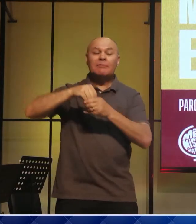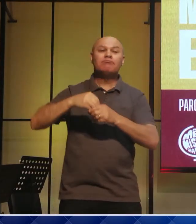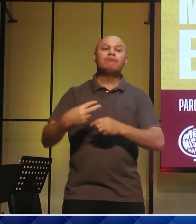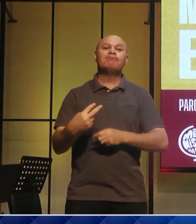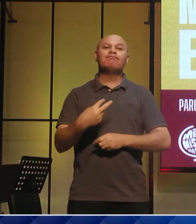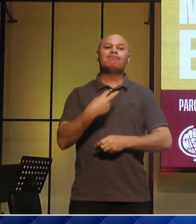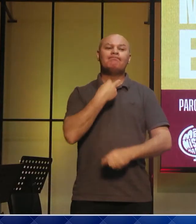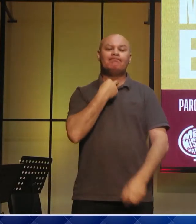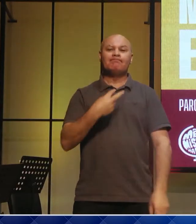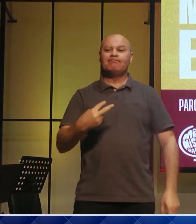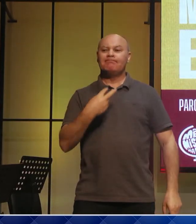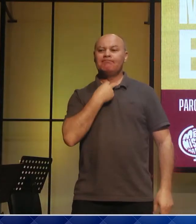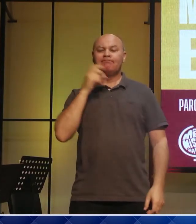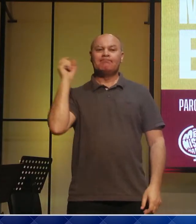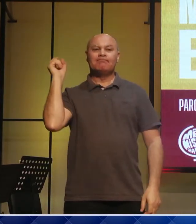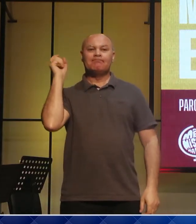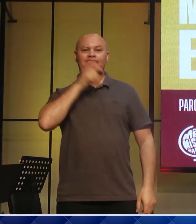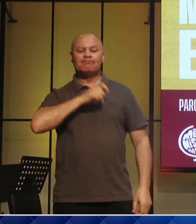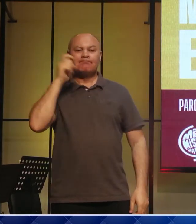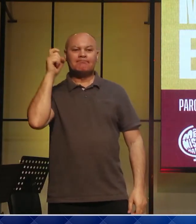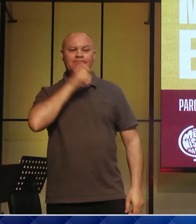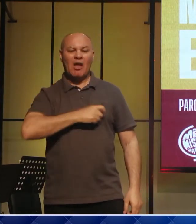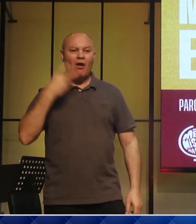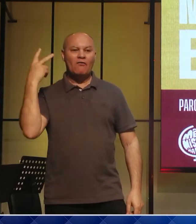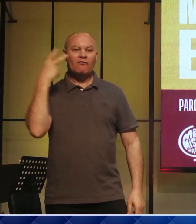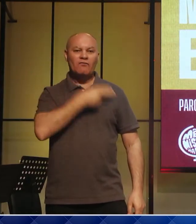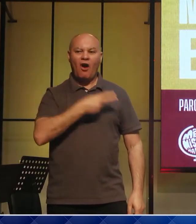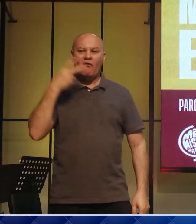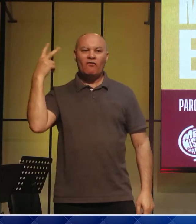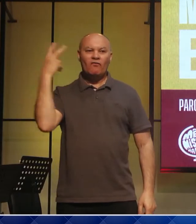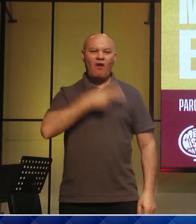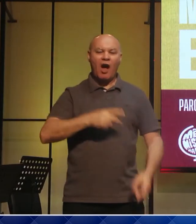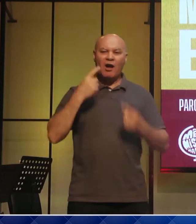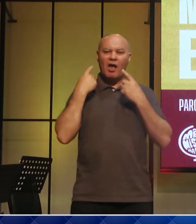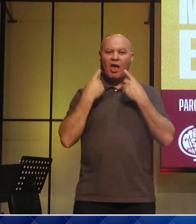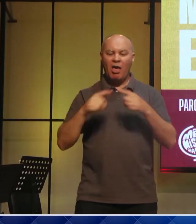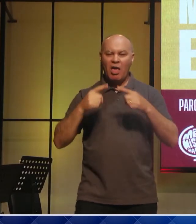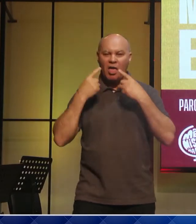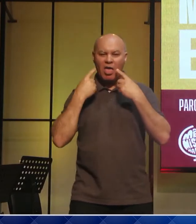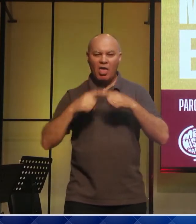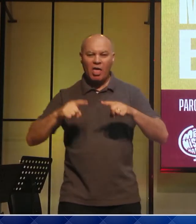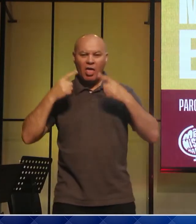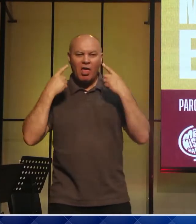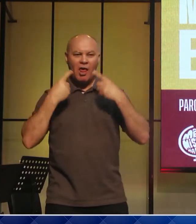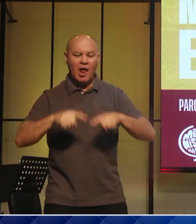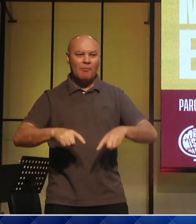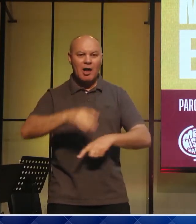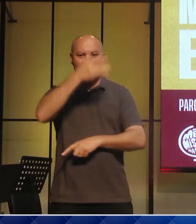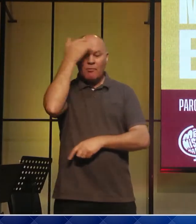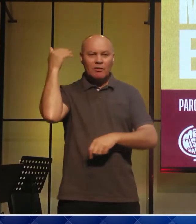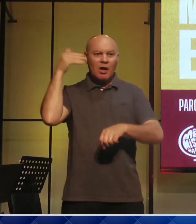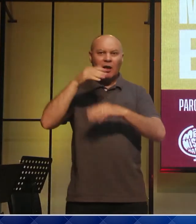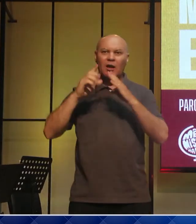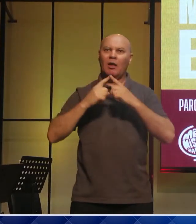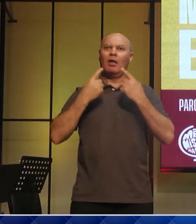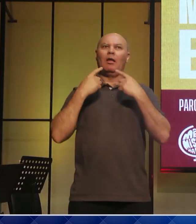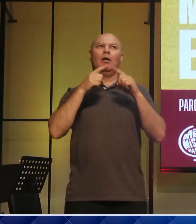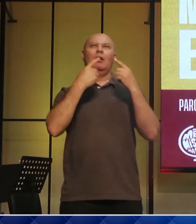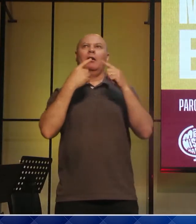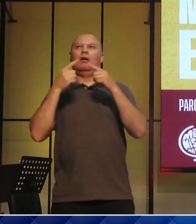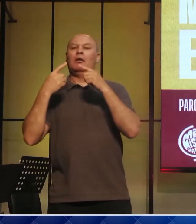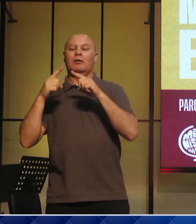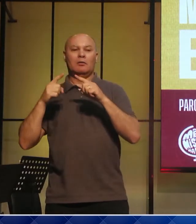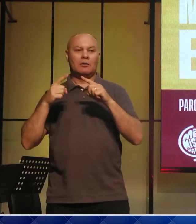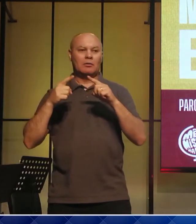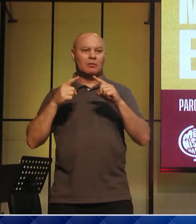de gente queixosa, de gente que sempre está reclamando. Ele disse assim que a nossa